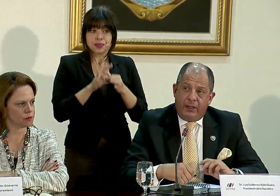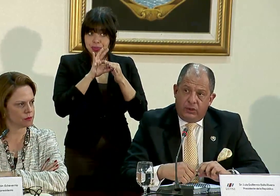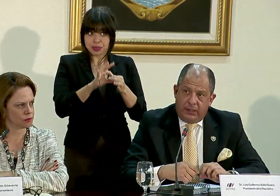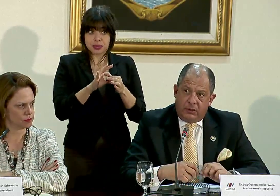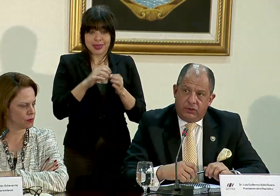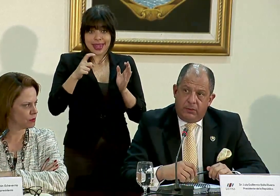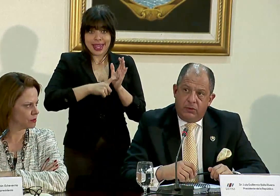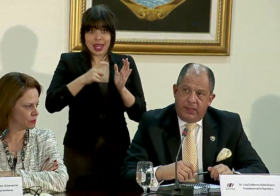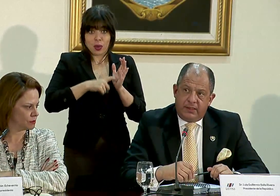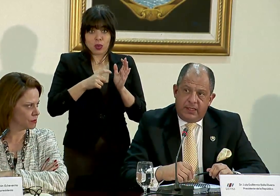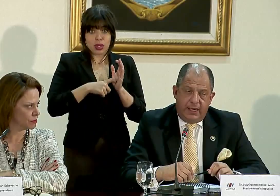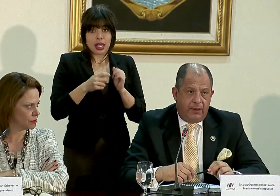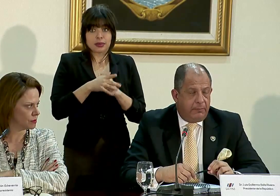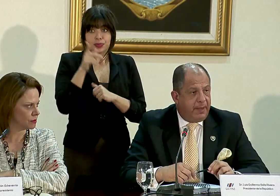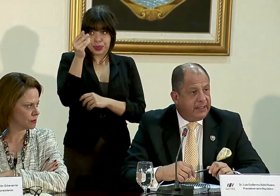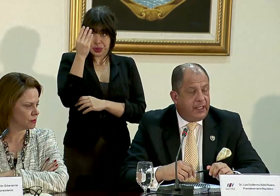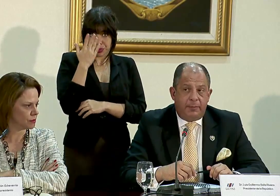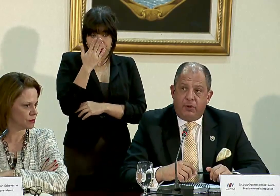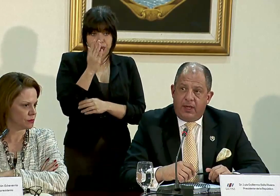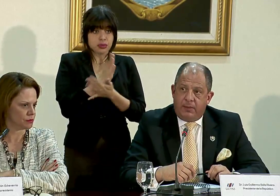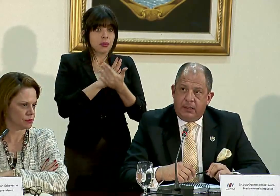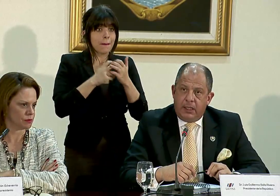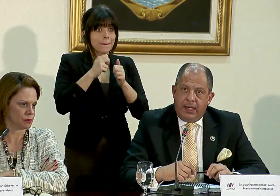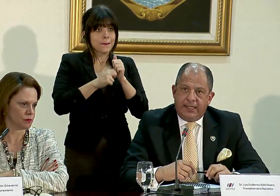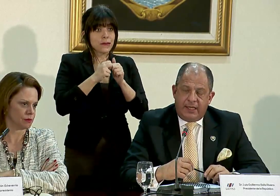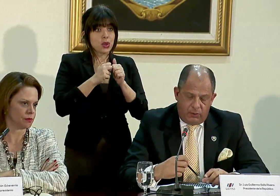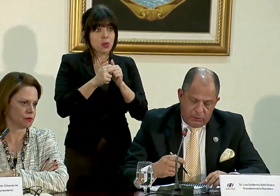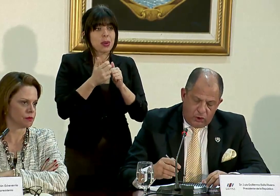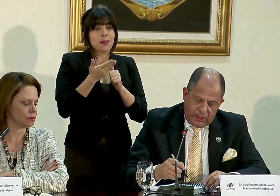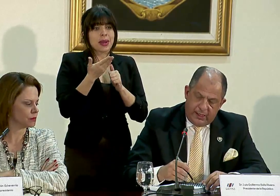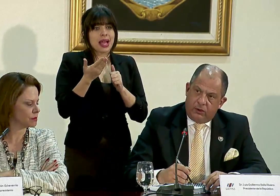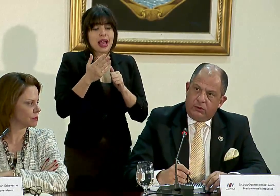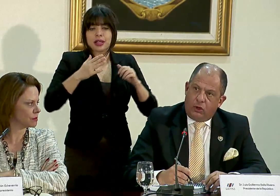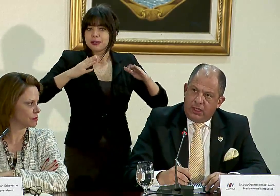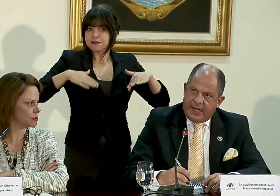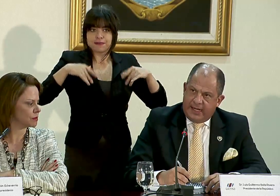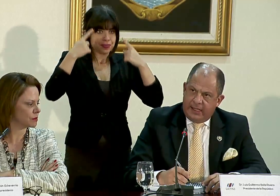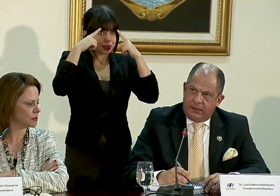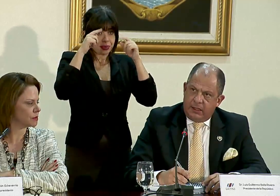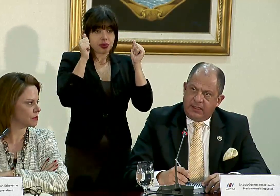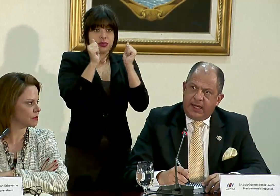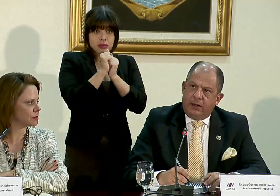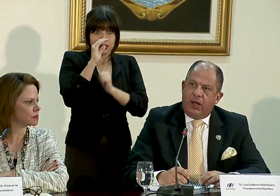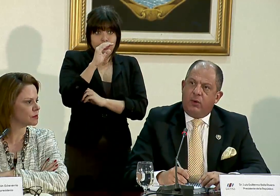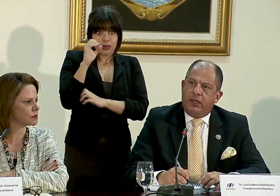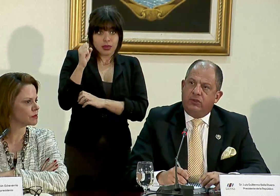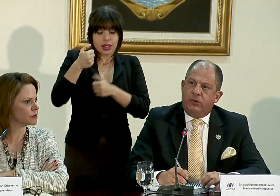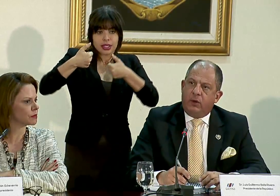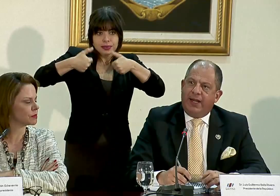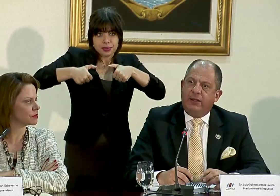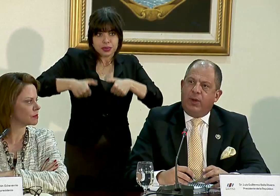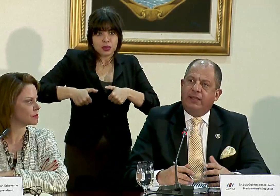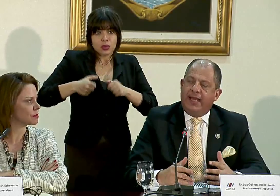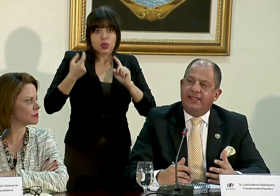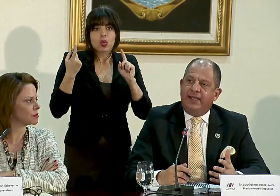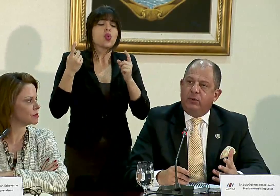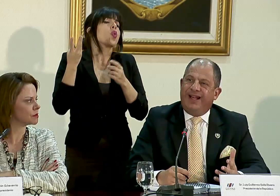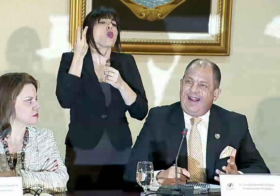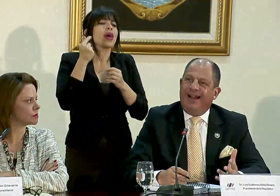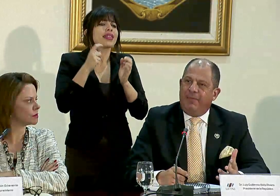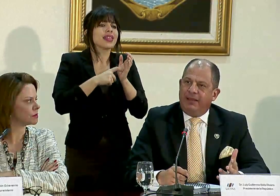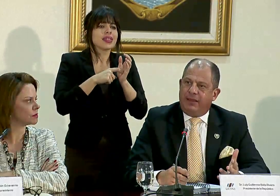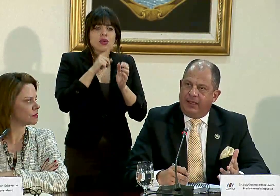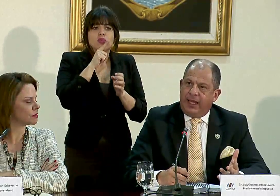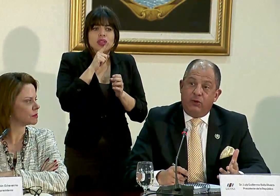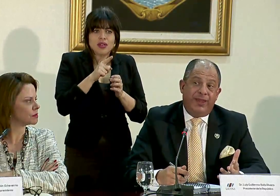respecto a la deuda que usted muy bien señalaba parte del problema es que no hemos logrado con la caja llegar a un acuerdo sobre cuánta es la